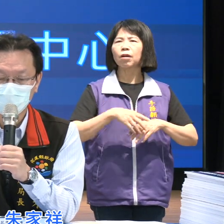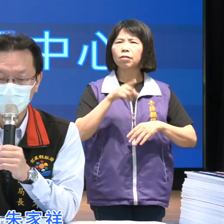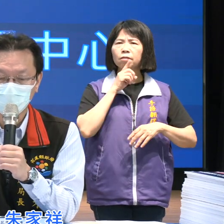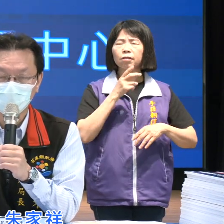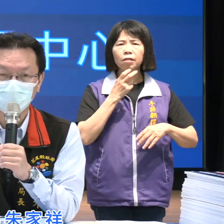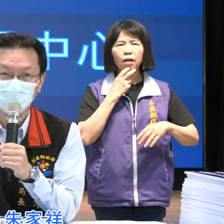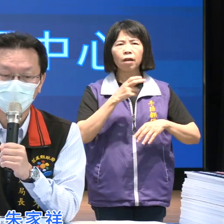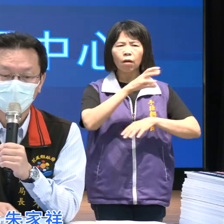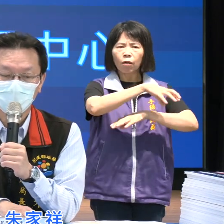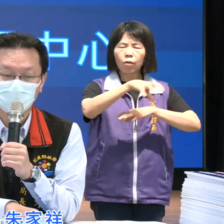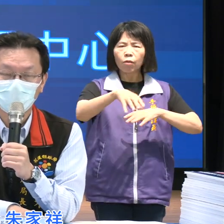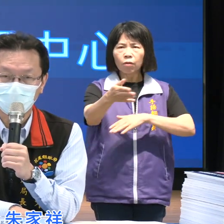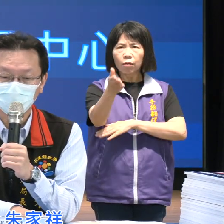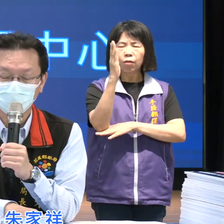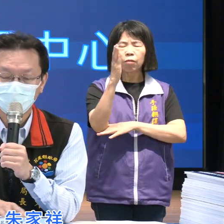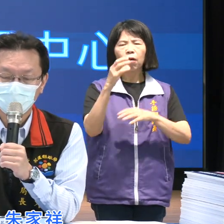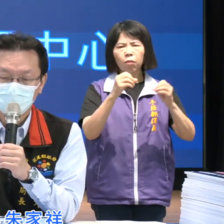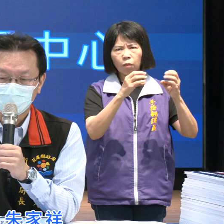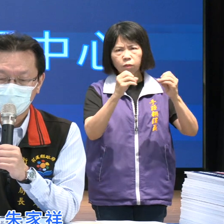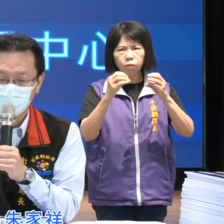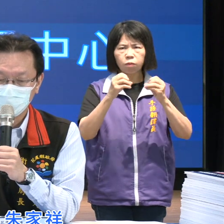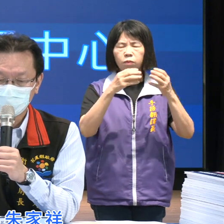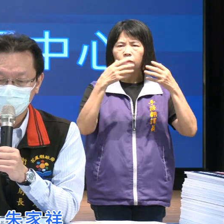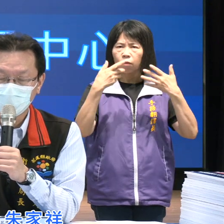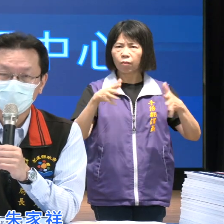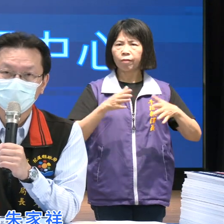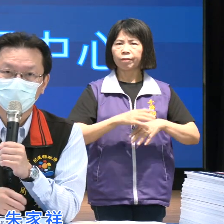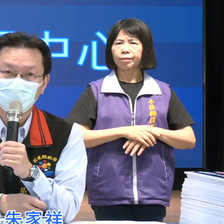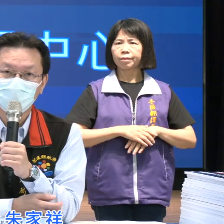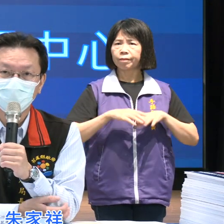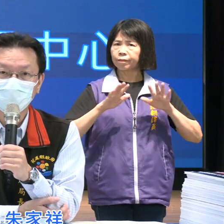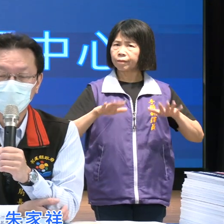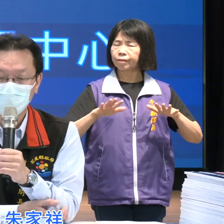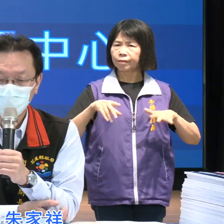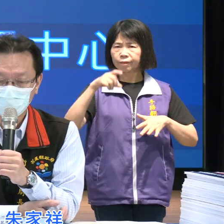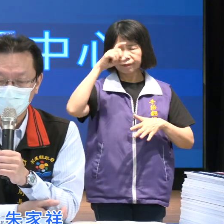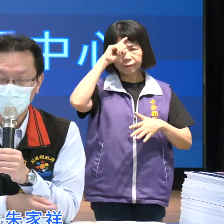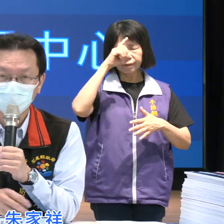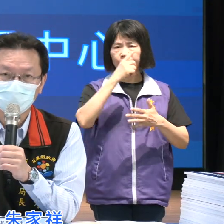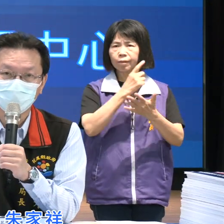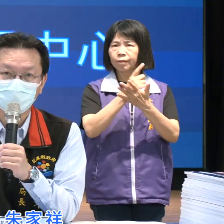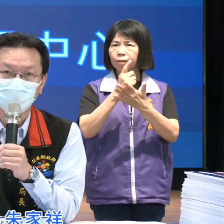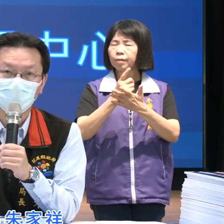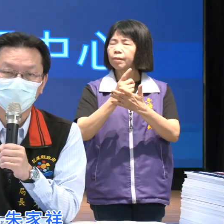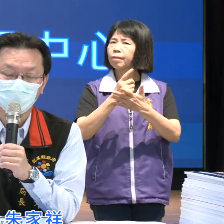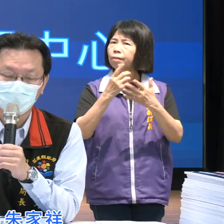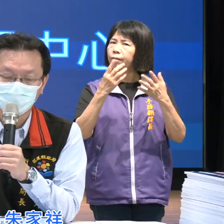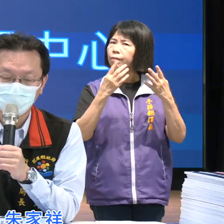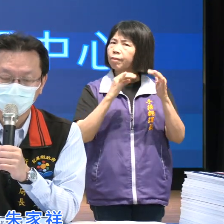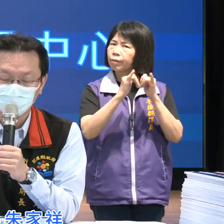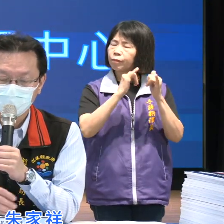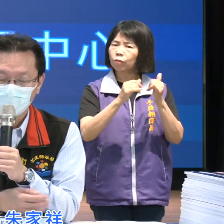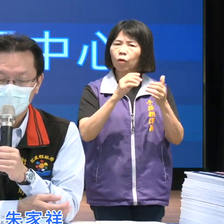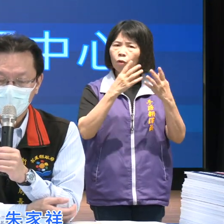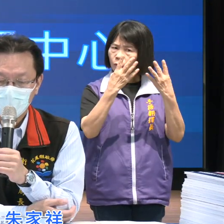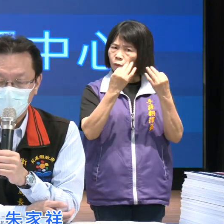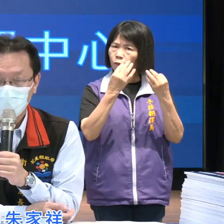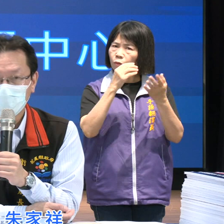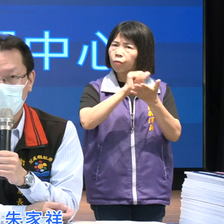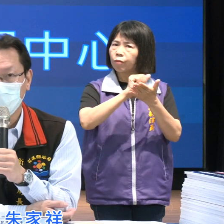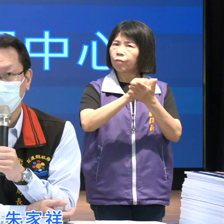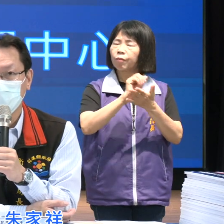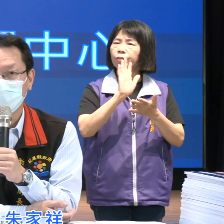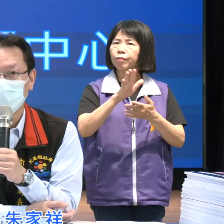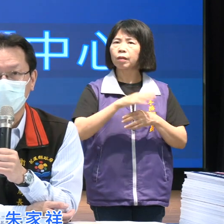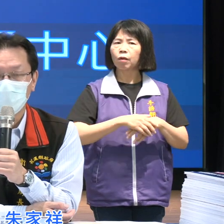或地方引起很多的讨论。那我们这边为了我们乡亲做了一个数据哈、做了一个数据。我